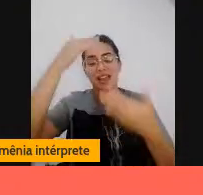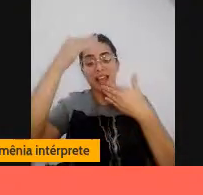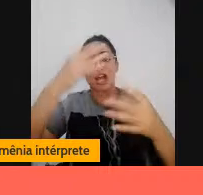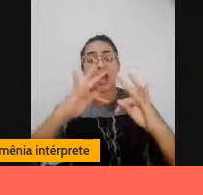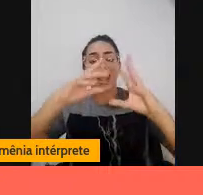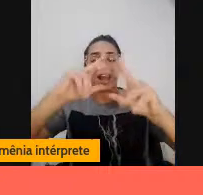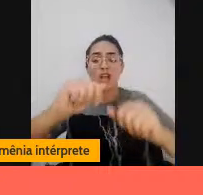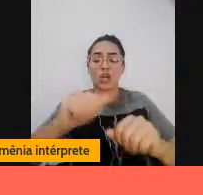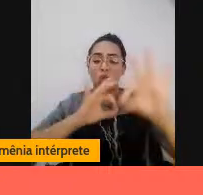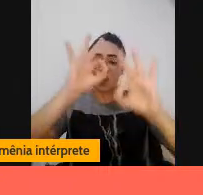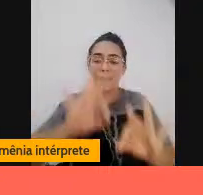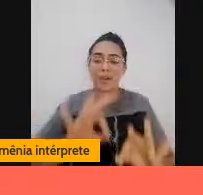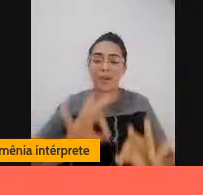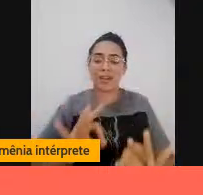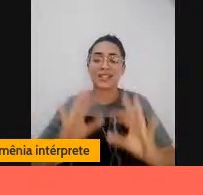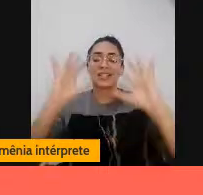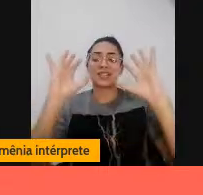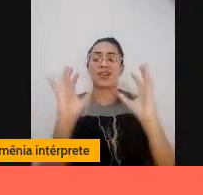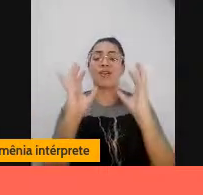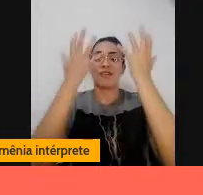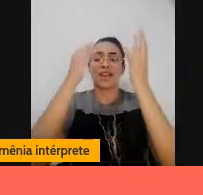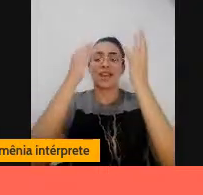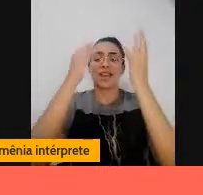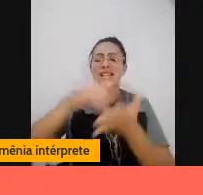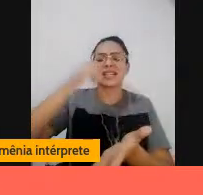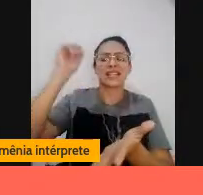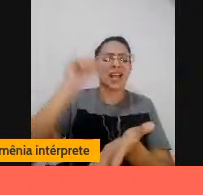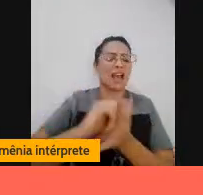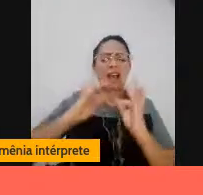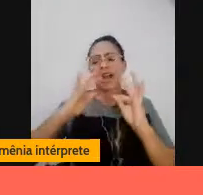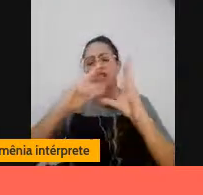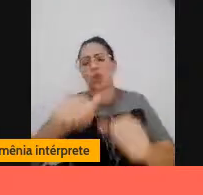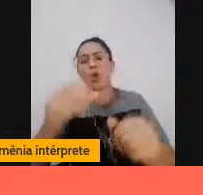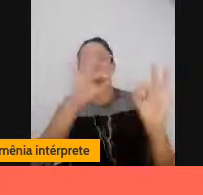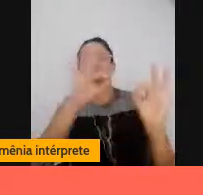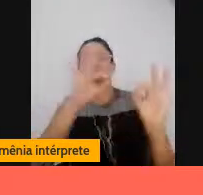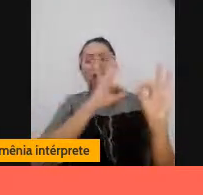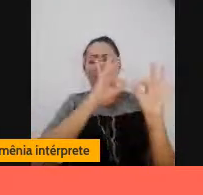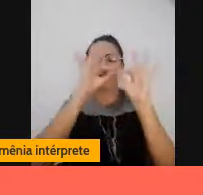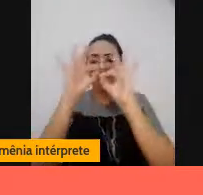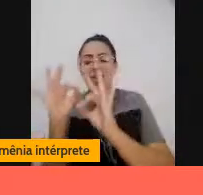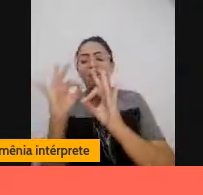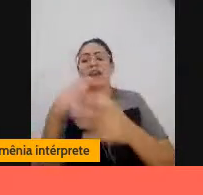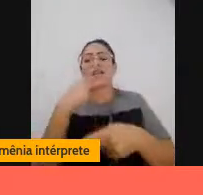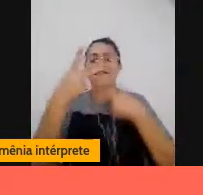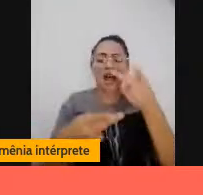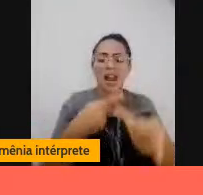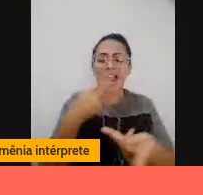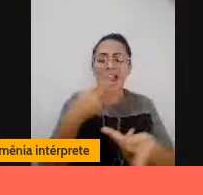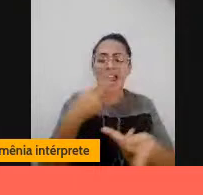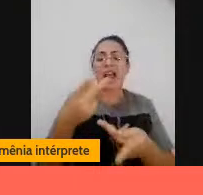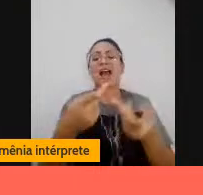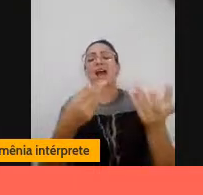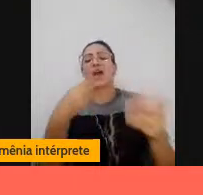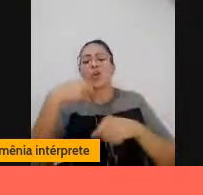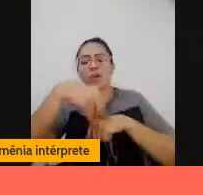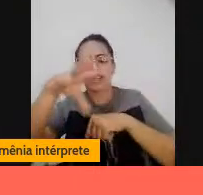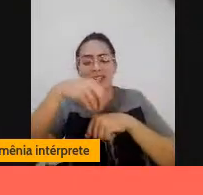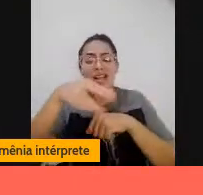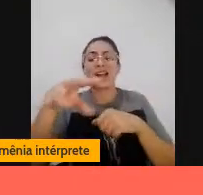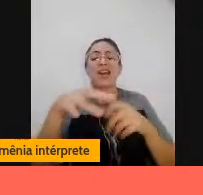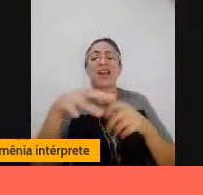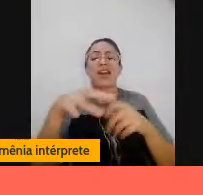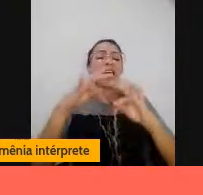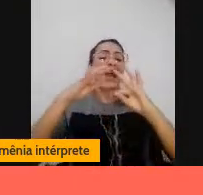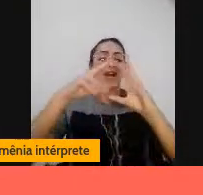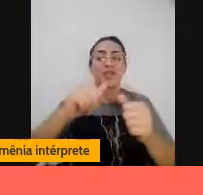evento, a todos que se inscreveram, que assistiram, que falaram, as nossas queridíssimas intérpretes